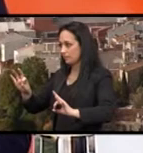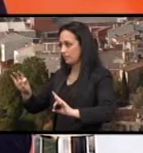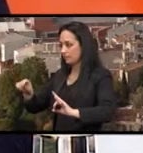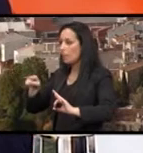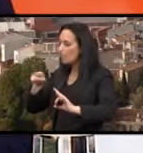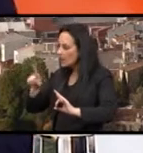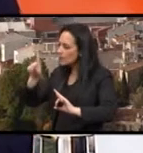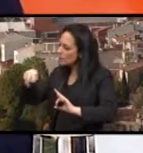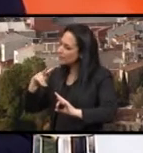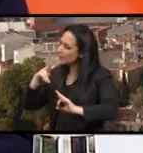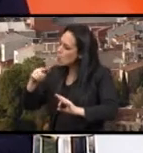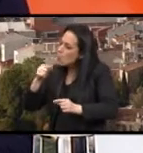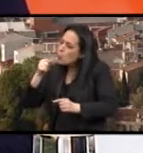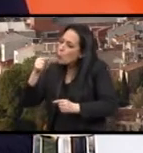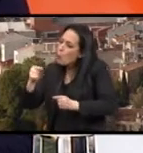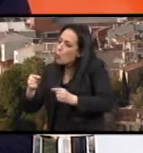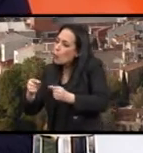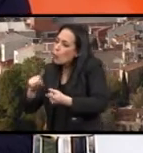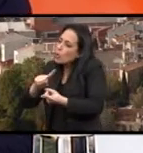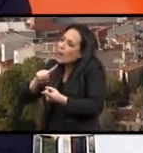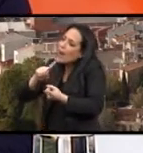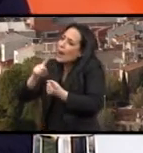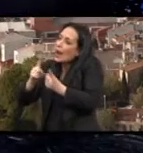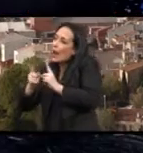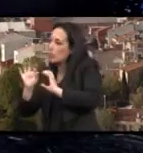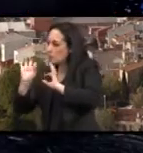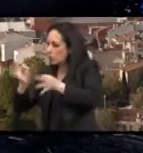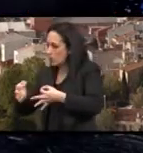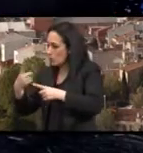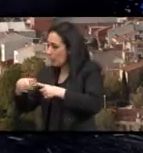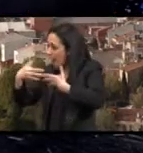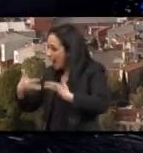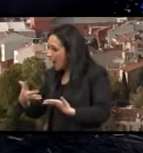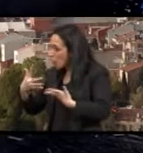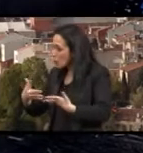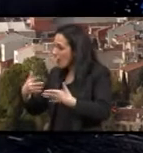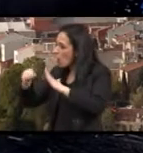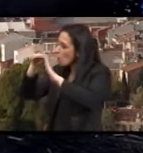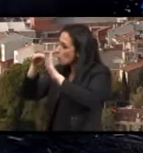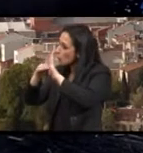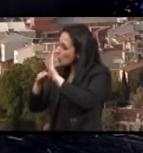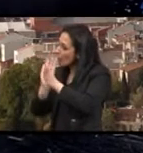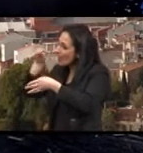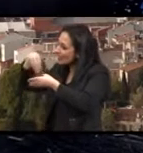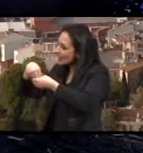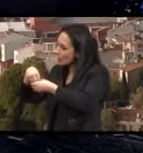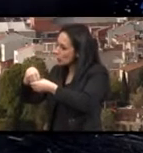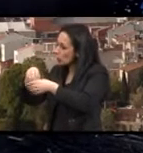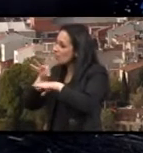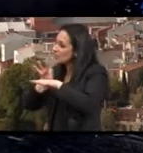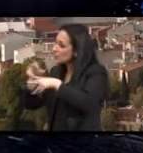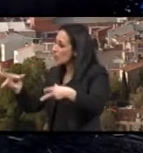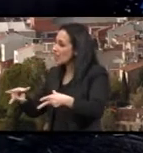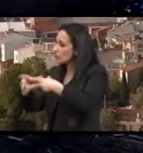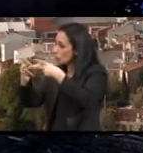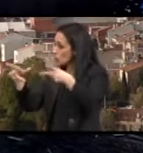poc, és molt lent, però s'està avançant, no? Ara estan introduint un nou programa a la Seguretat Social, que es posa en la targeta sanitària